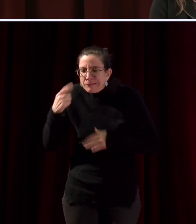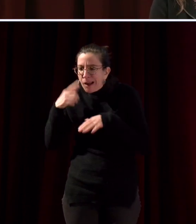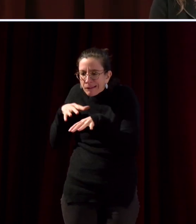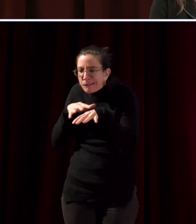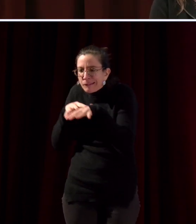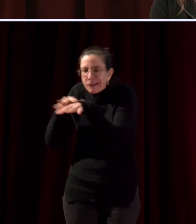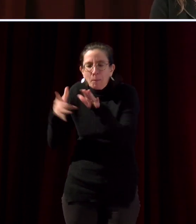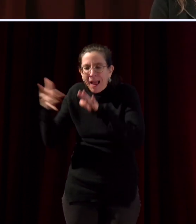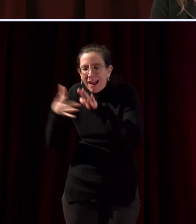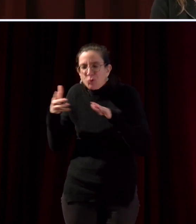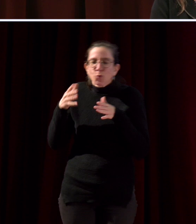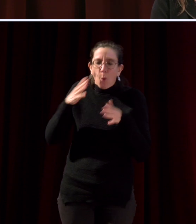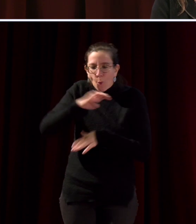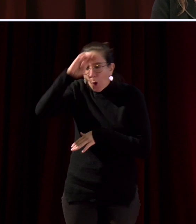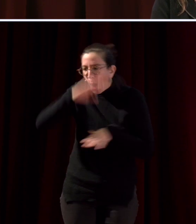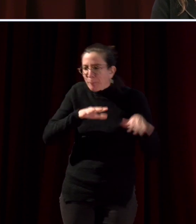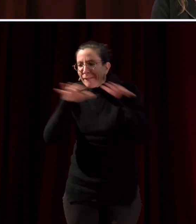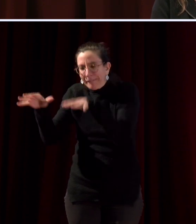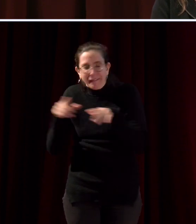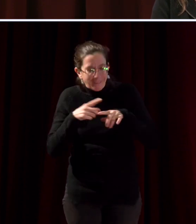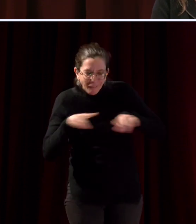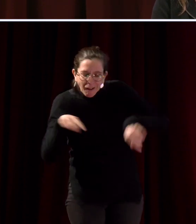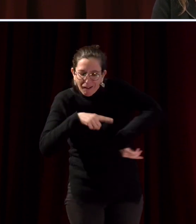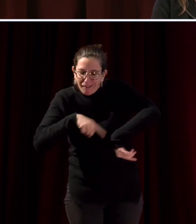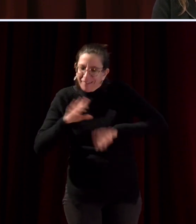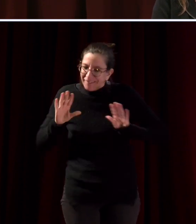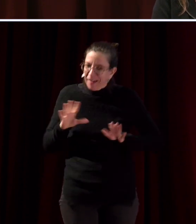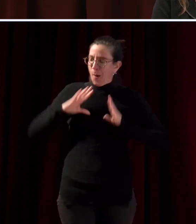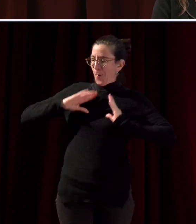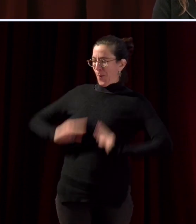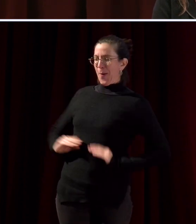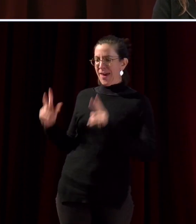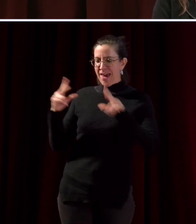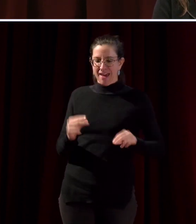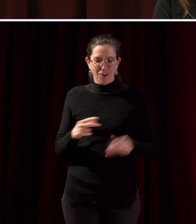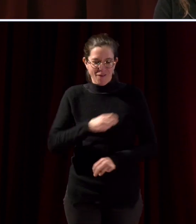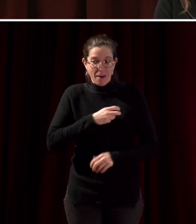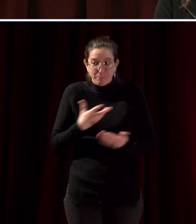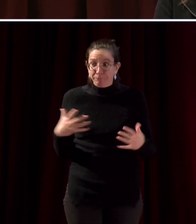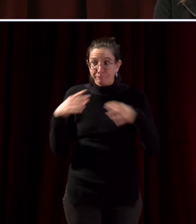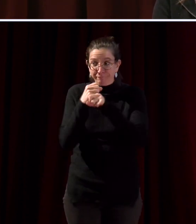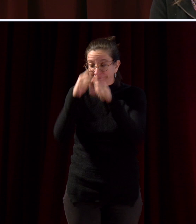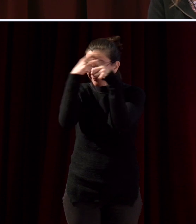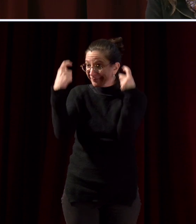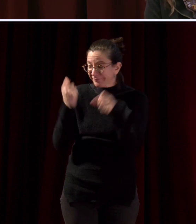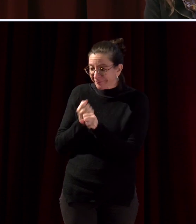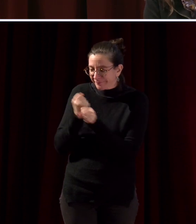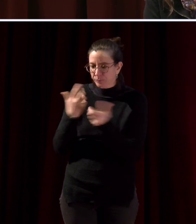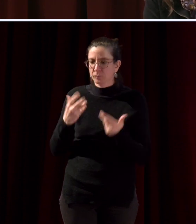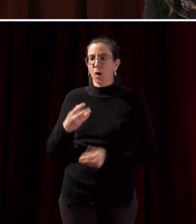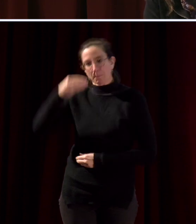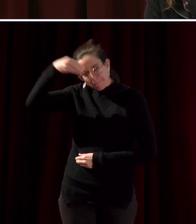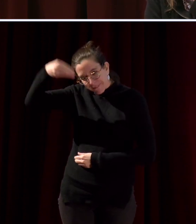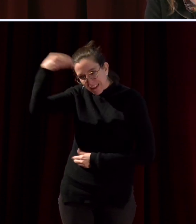est très heureux de vous accueillir ce soir. Je vais rappeler très brièvement que vous êtes professeur en